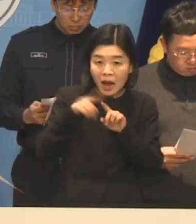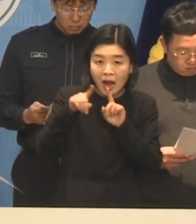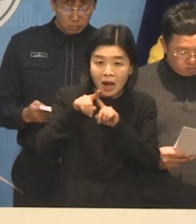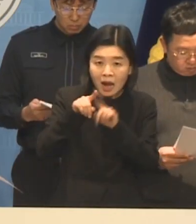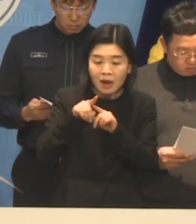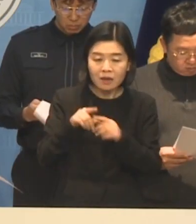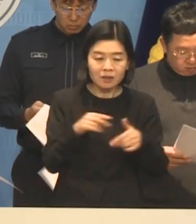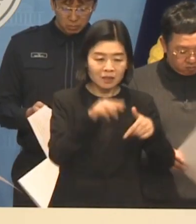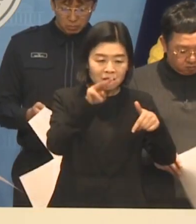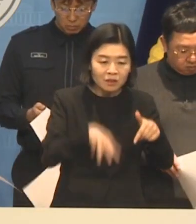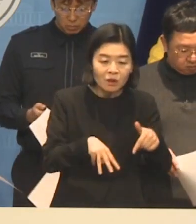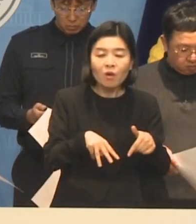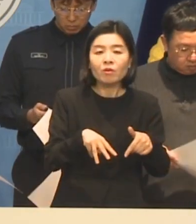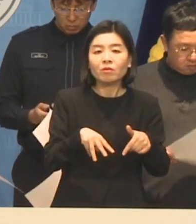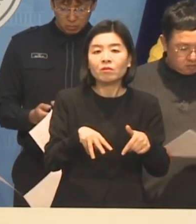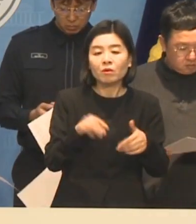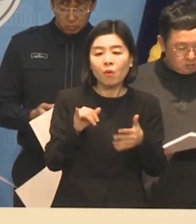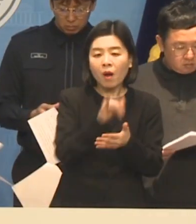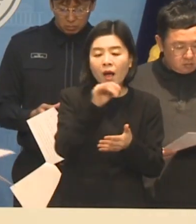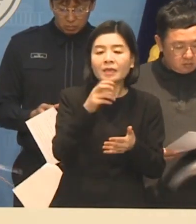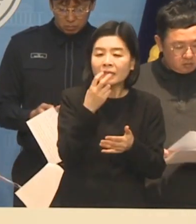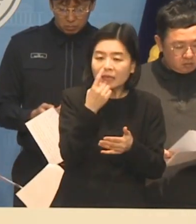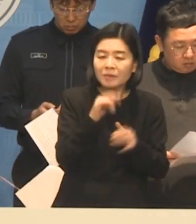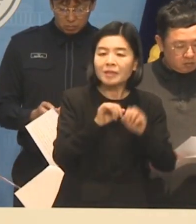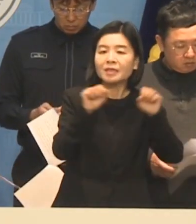얼마나 취약한지를 명확히 보여줍니다.